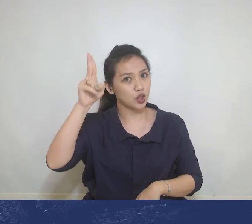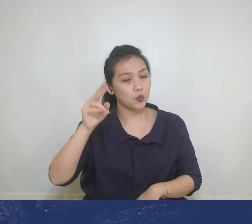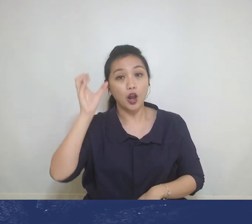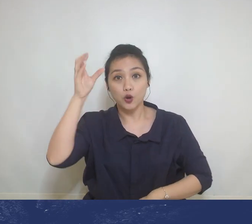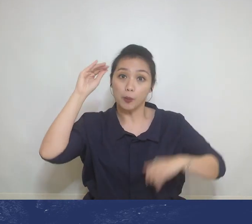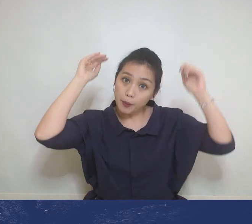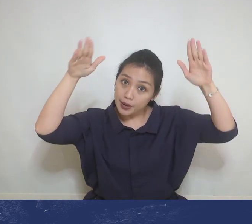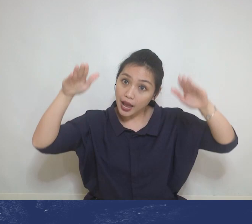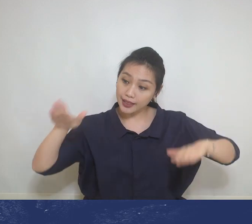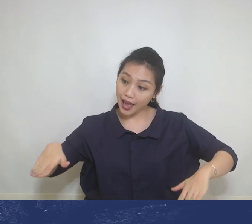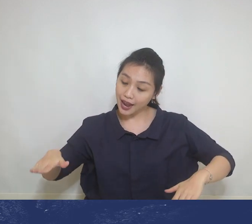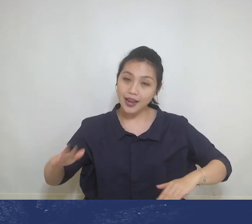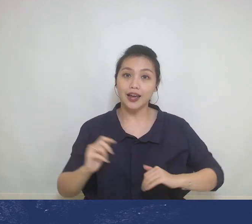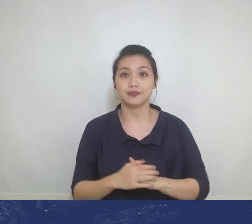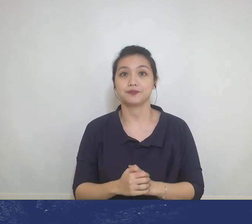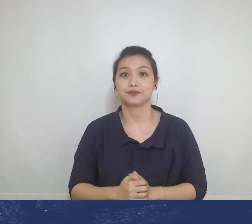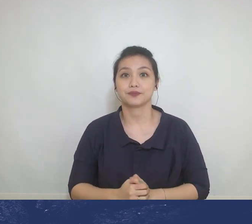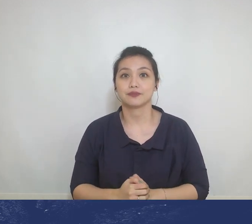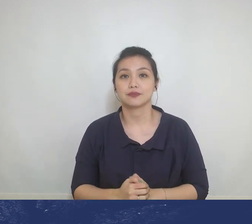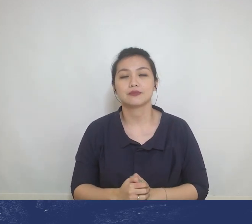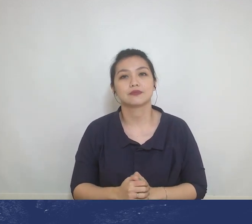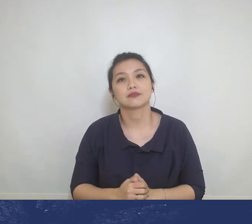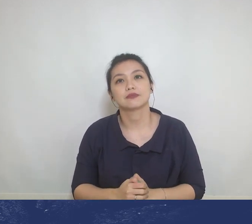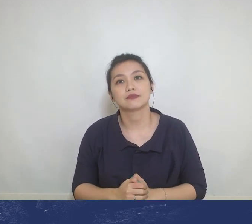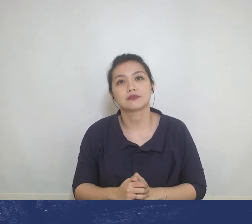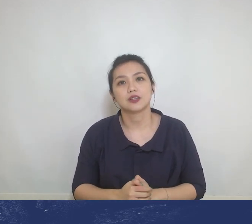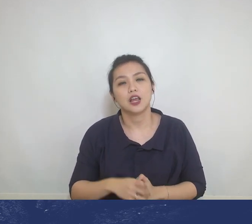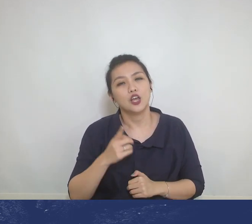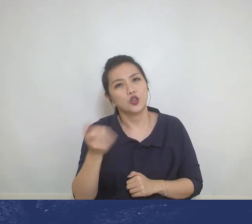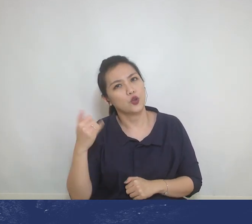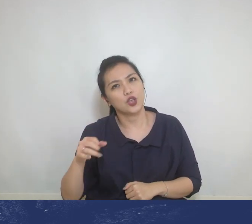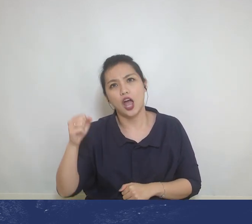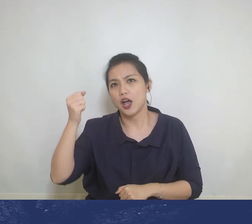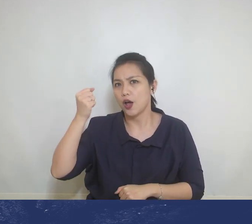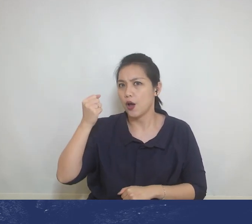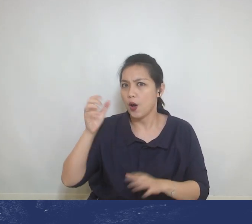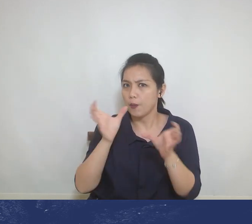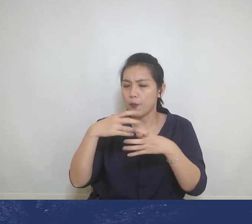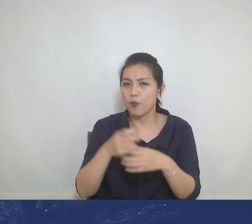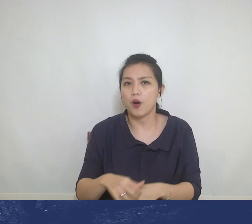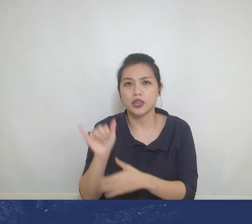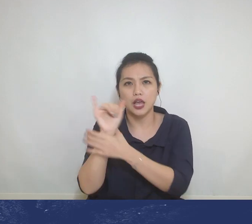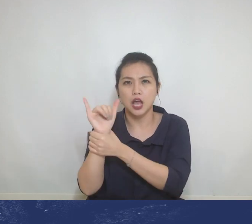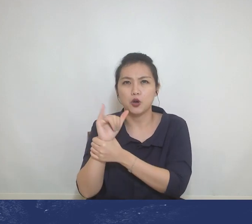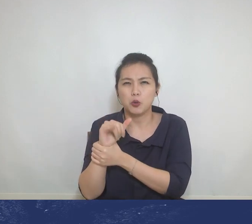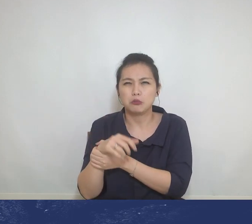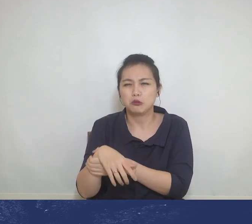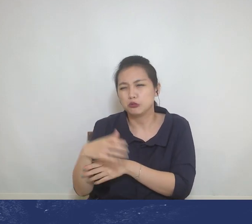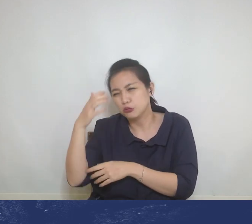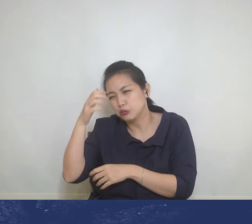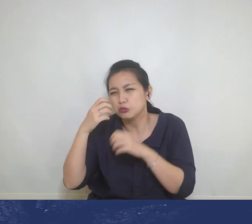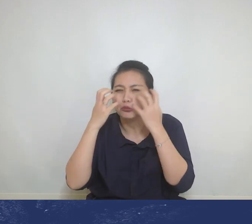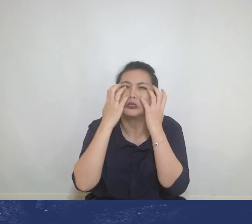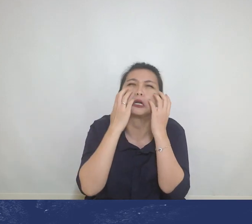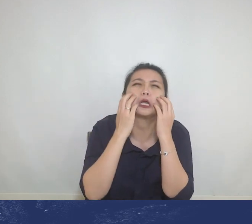memberkati anak-anaknya. Gara-gara itu membuat Yakub itu akhirnya harus menderita banyak hal yang sebenarnya